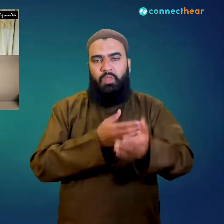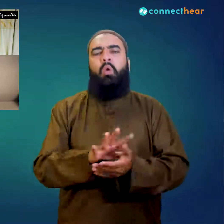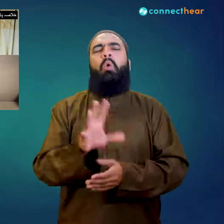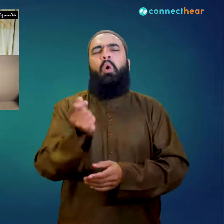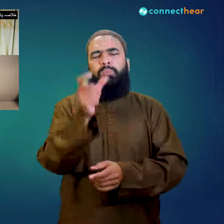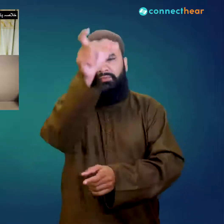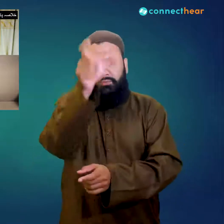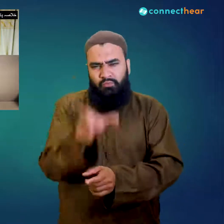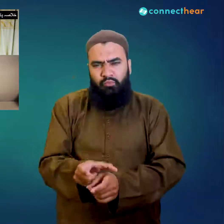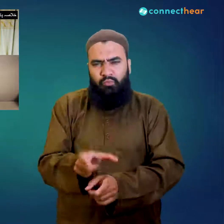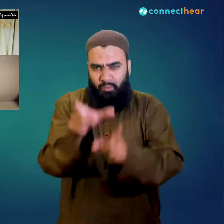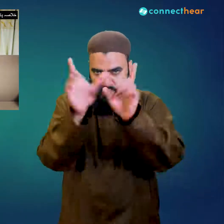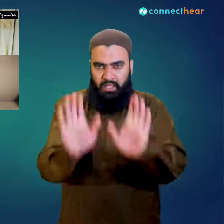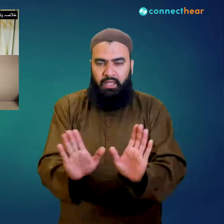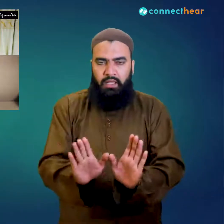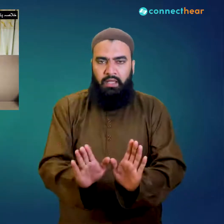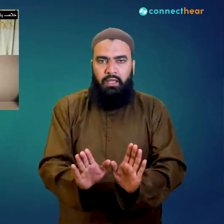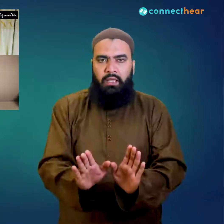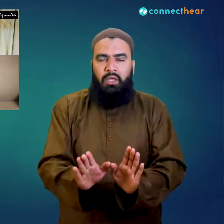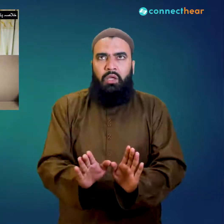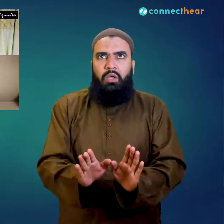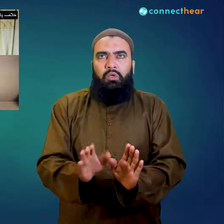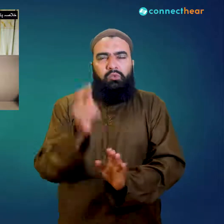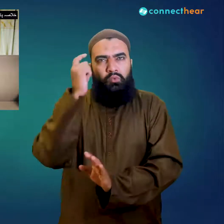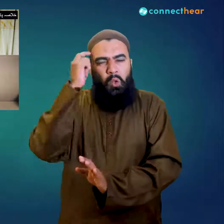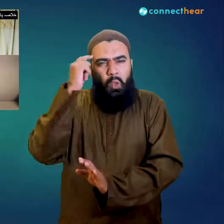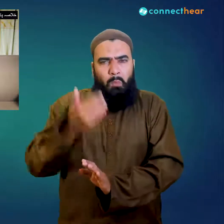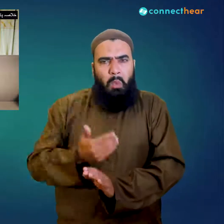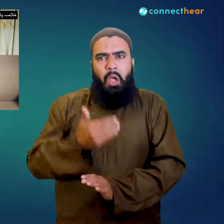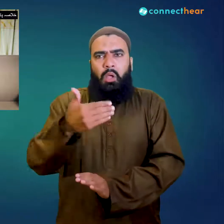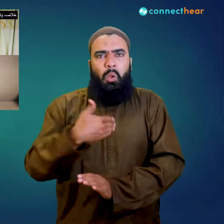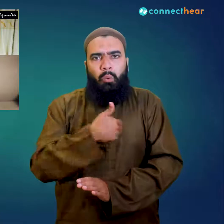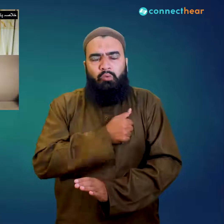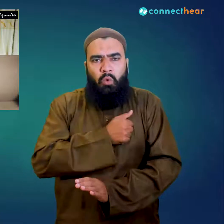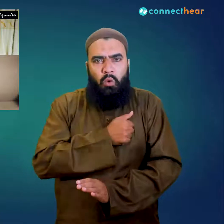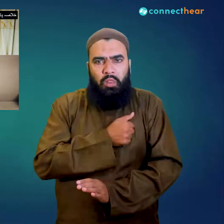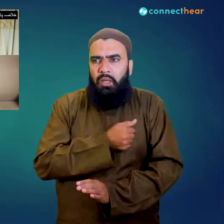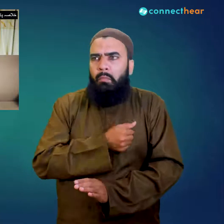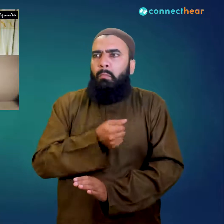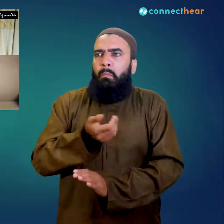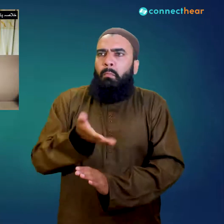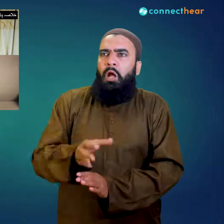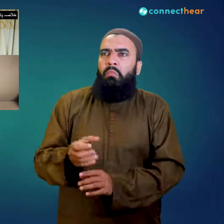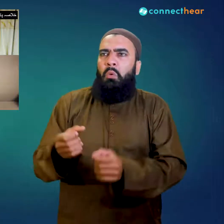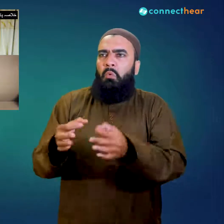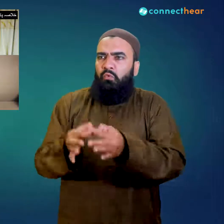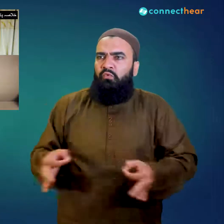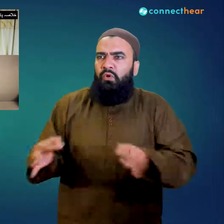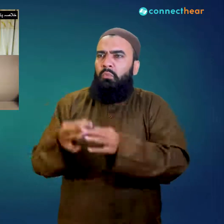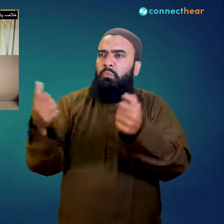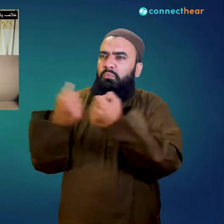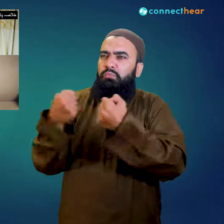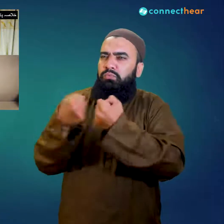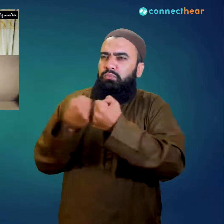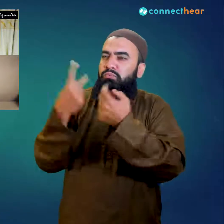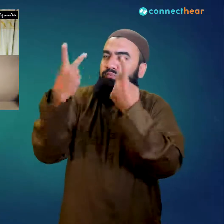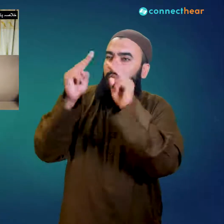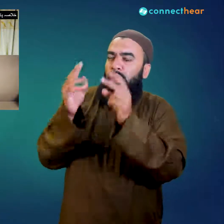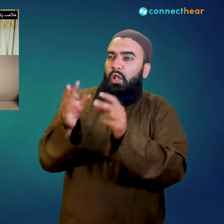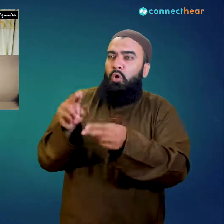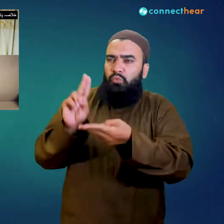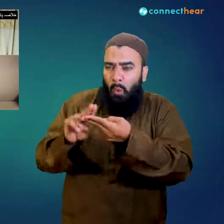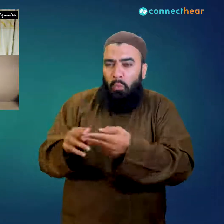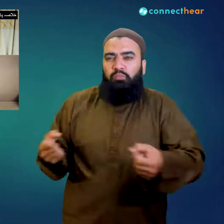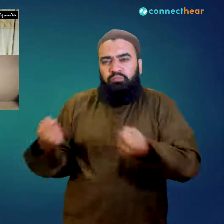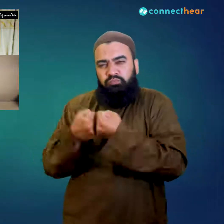کی وراثت کے معاملے میں یا اس کا جو مال ہے اس کی تقسیم کی جو صورت ہو، جو وہ چاہتا ہو وہ اس کو